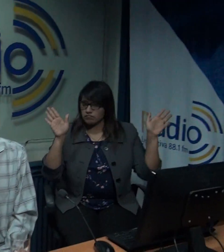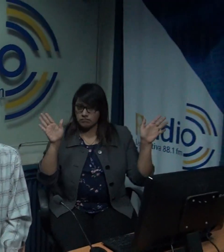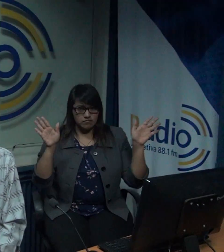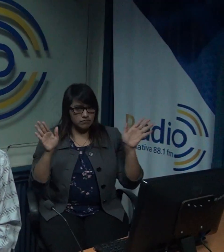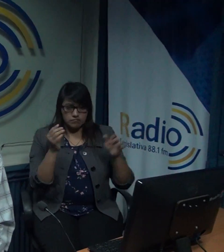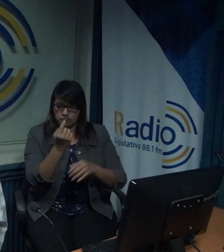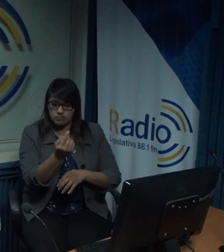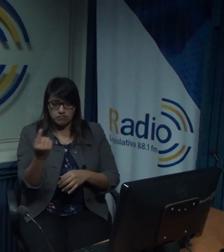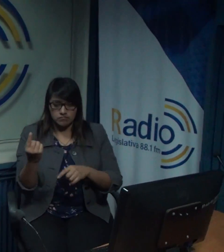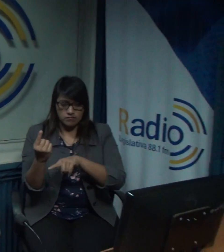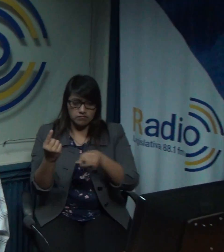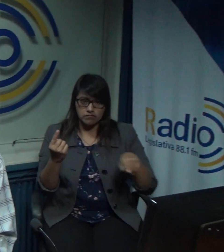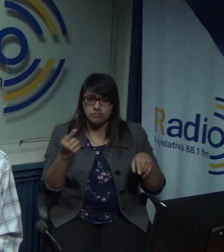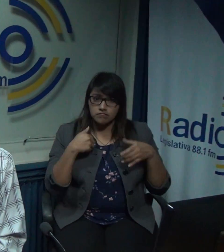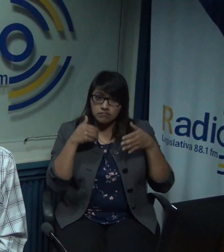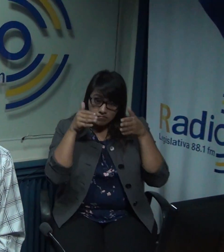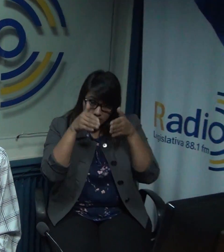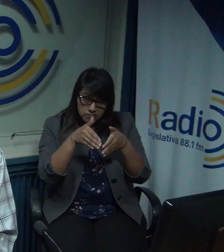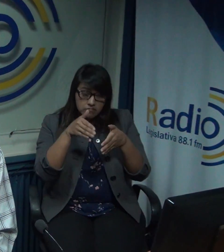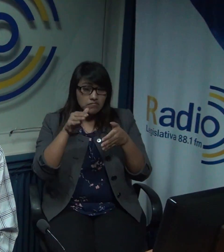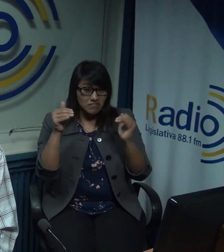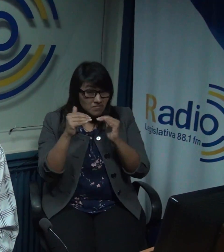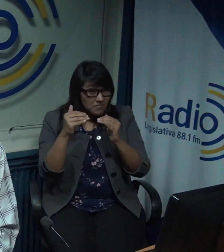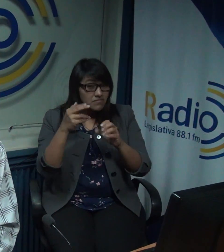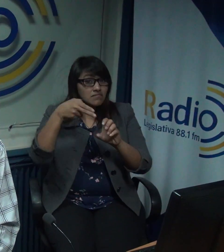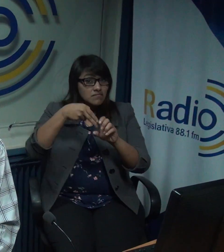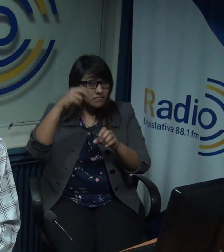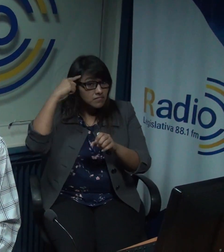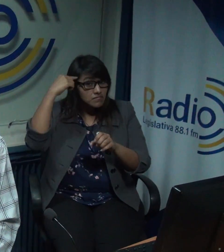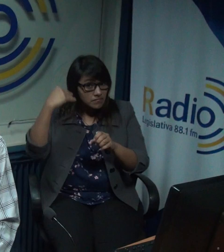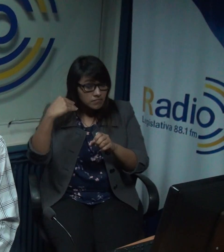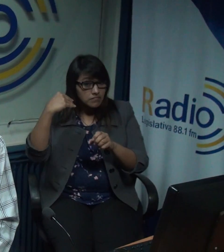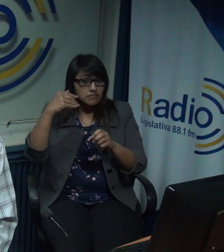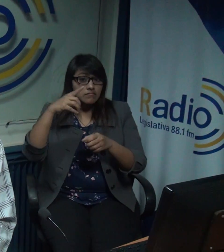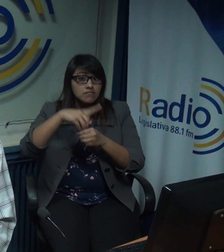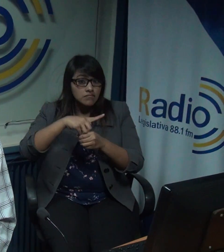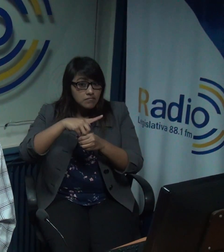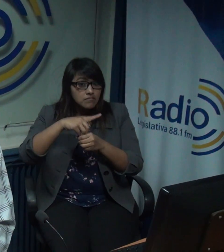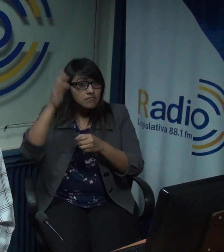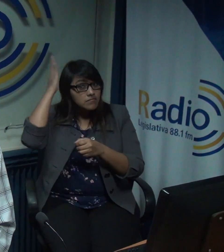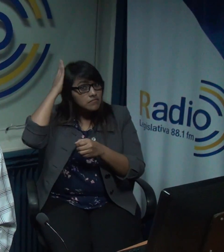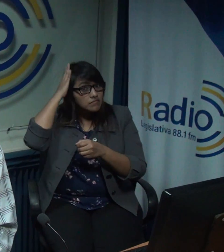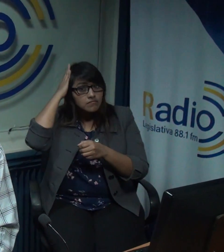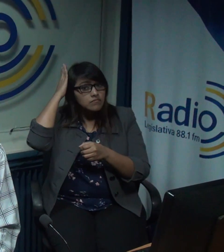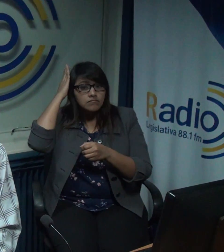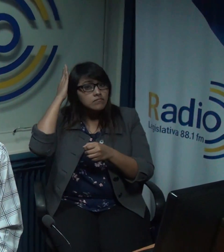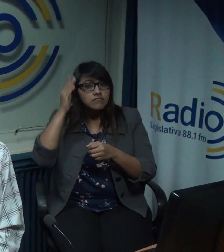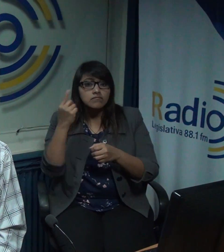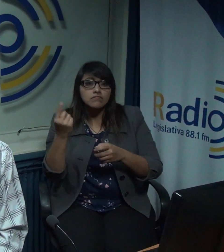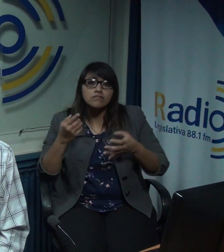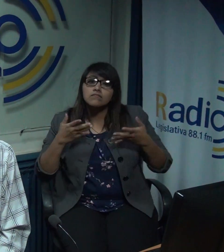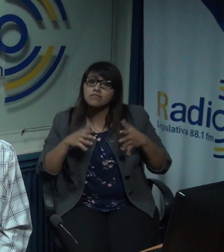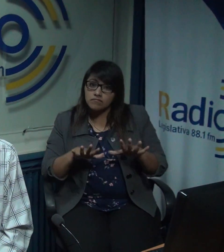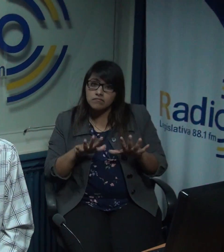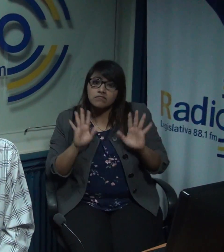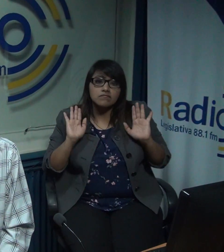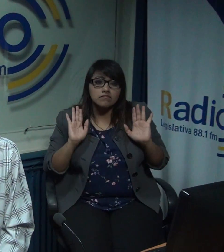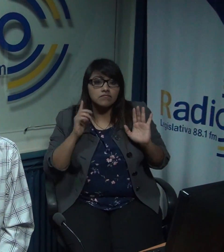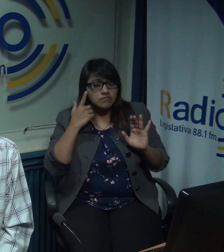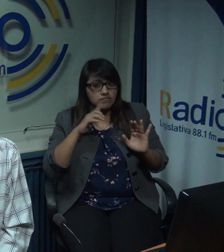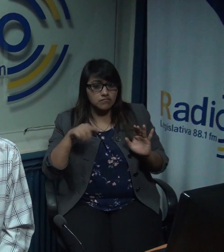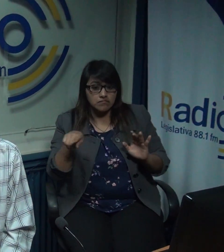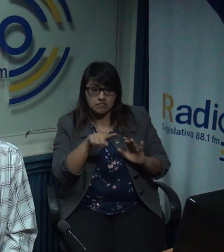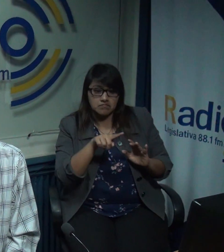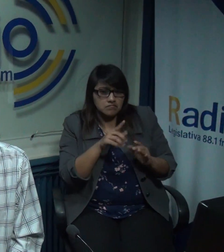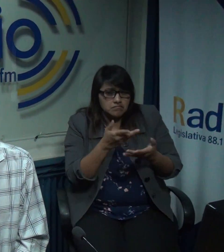personas autistas tienen discapacidad intelectual ni discapacidad mental. Son agregados a su condición,